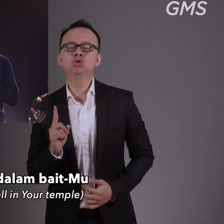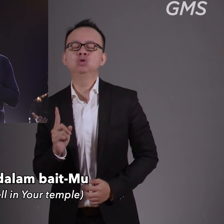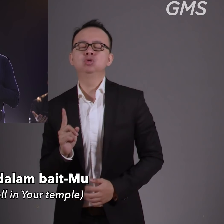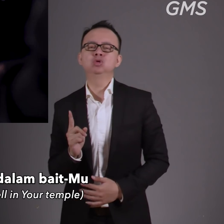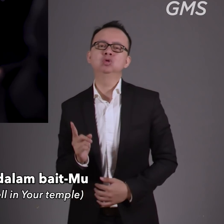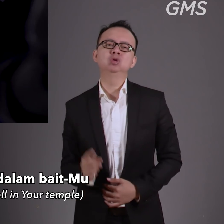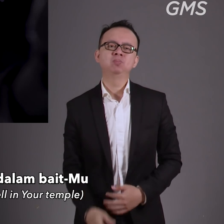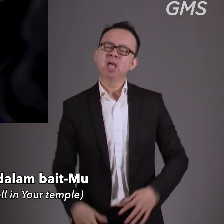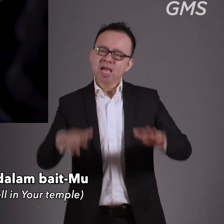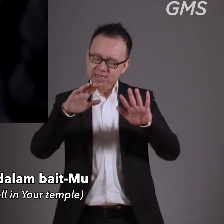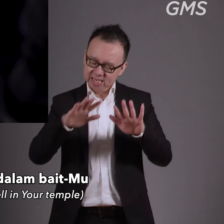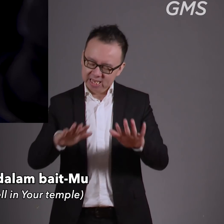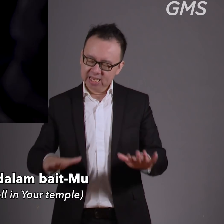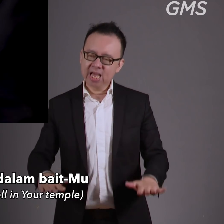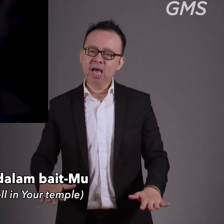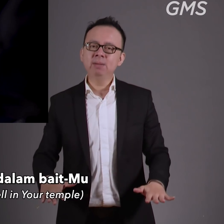selalu